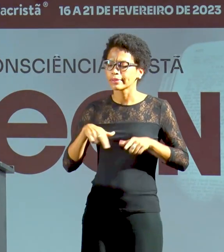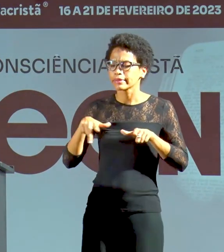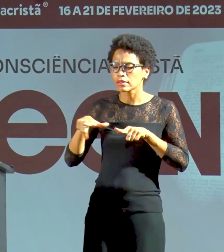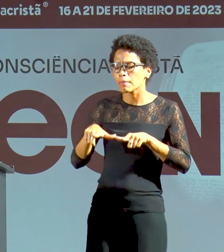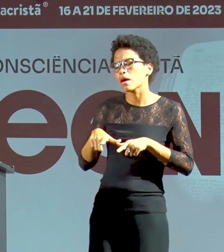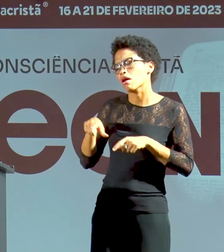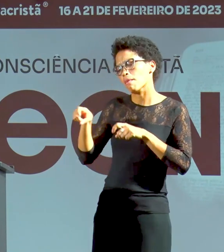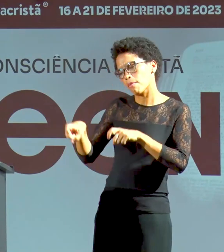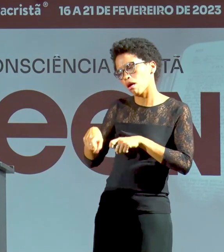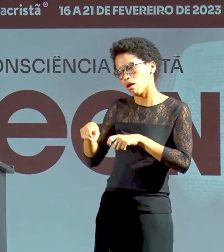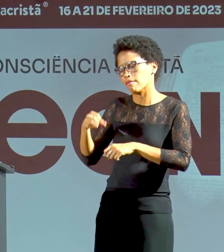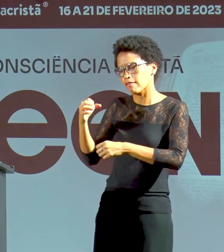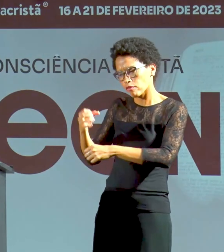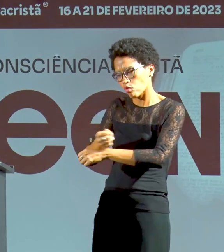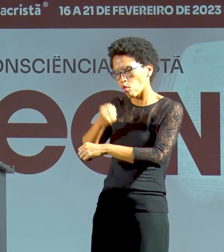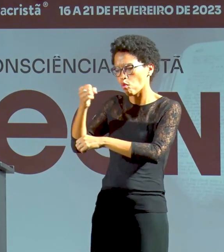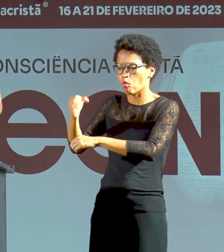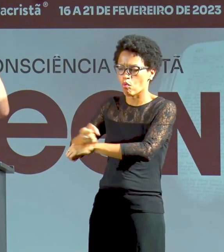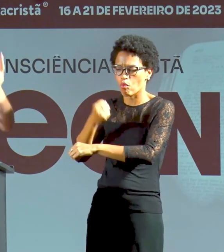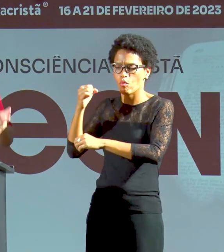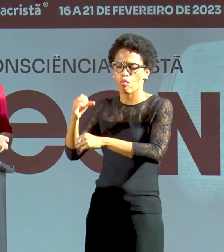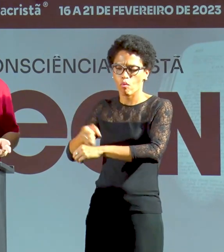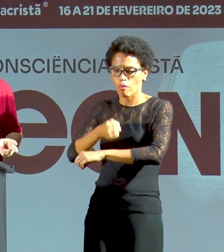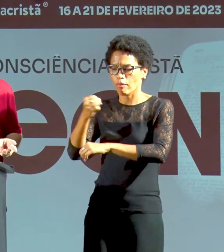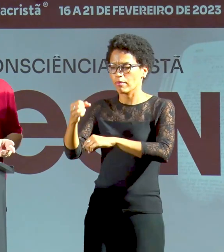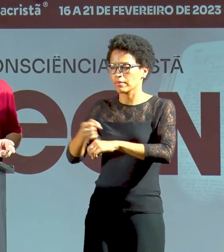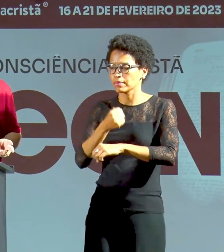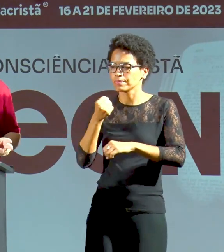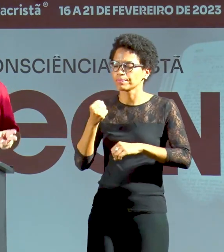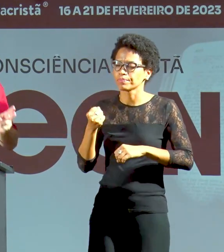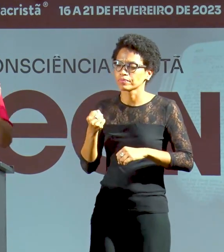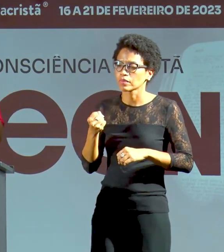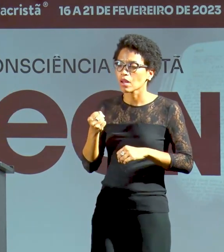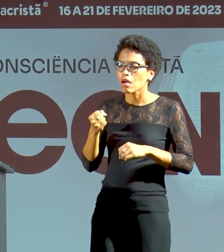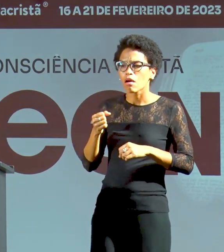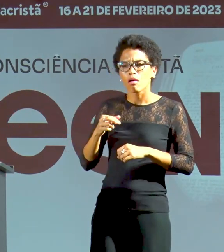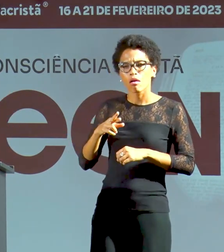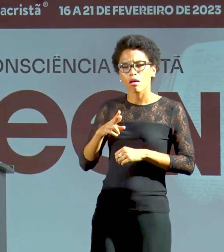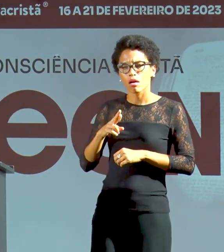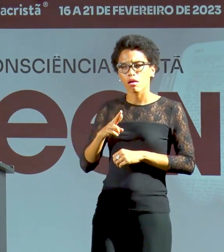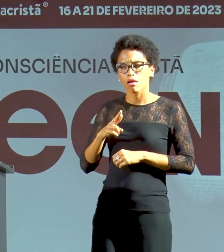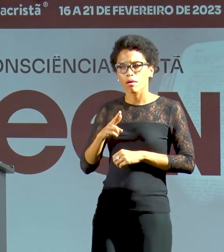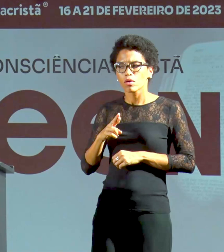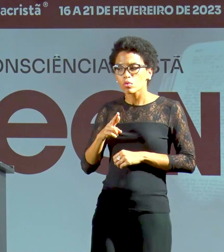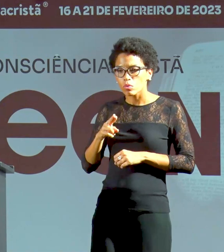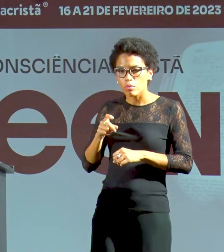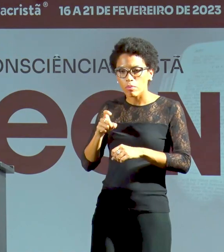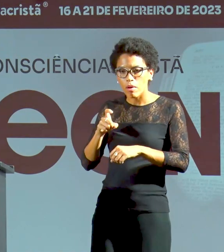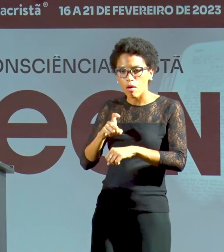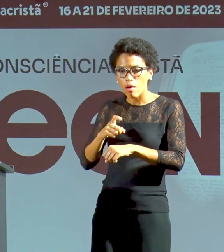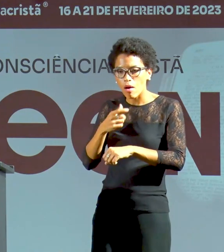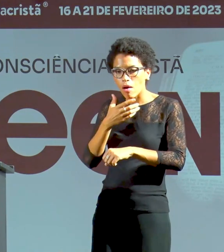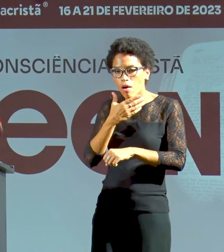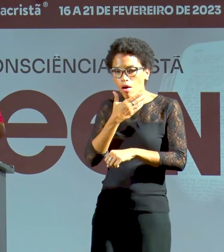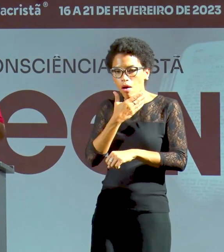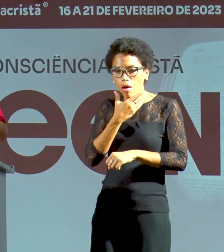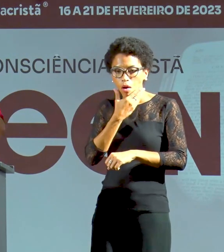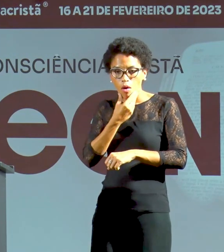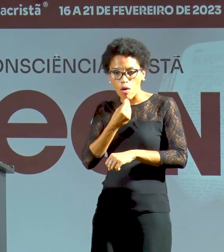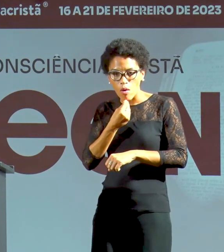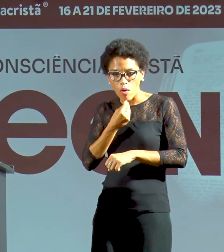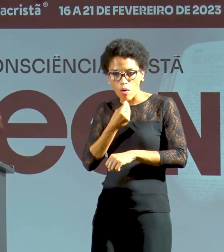Boaz é o chefe da Fazenda Talvez ele tinha até outras fazendas mas no momento em que ela está trabalhando quem é que